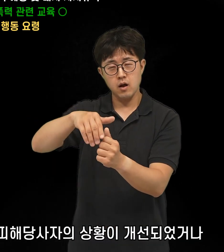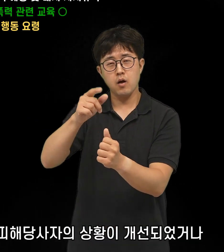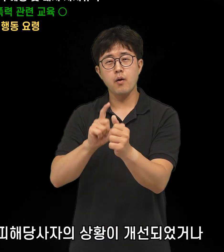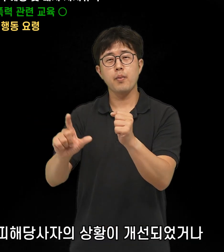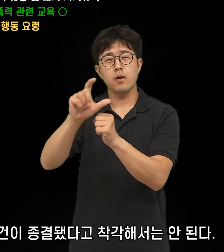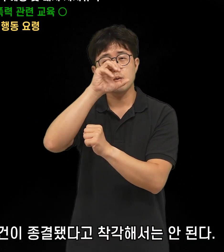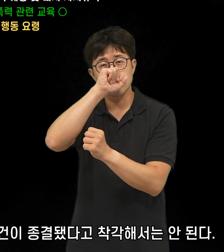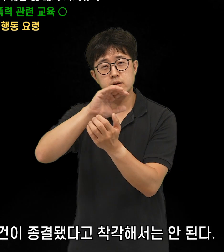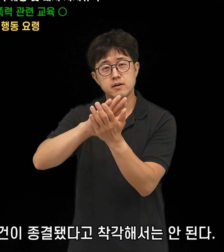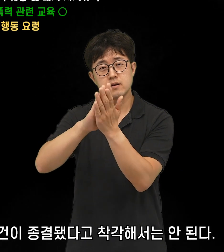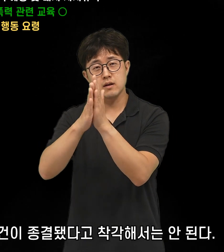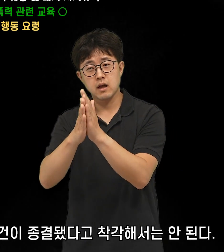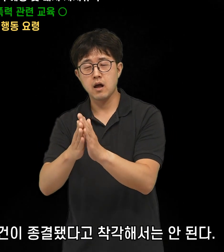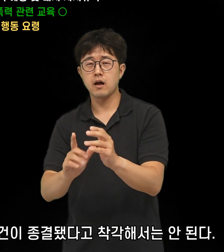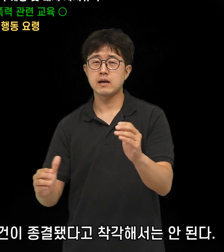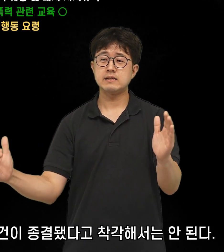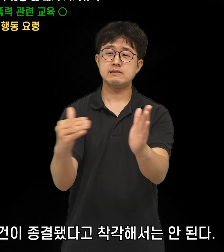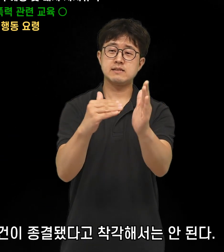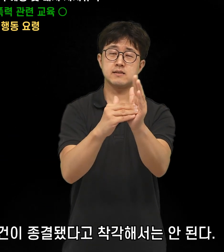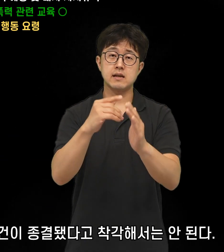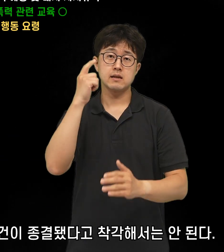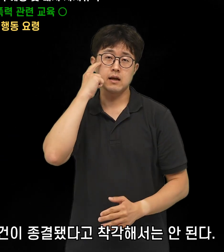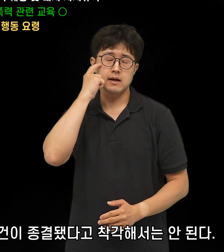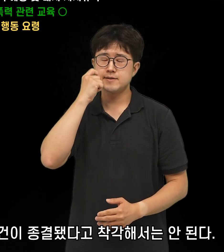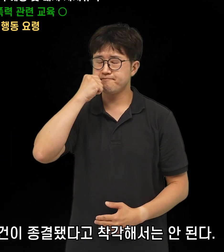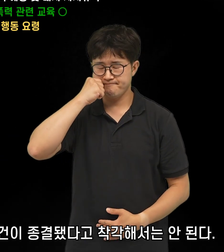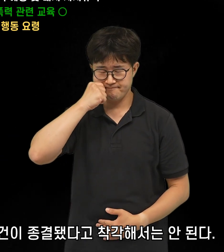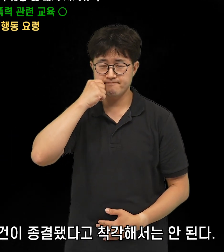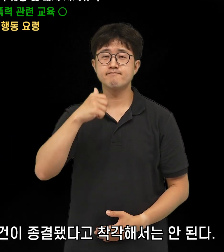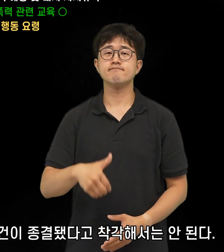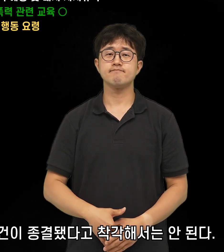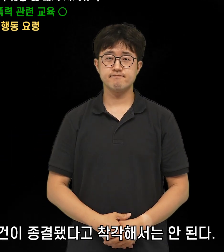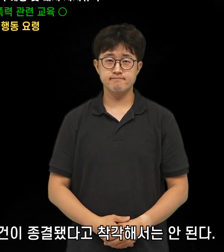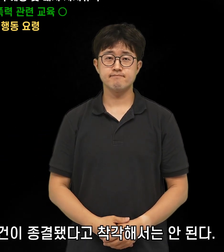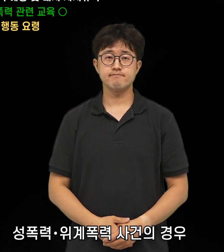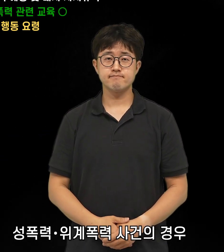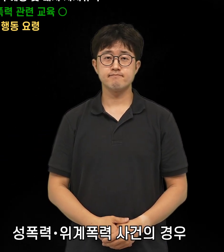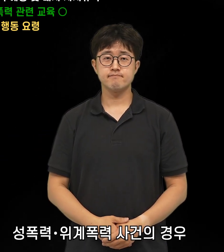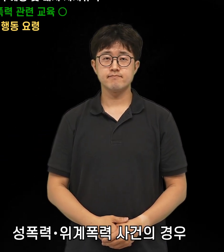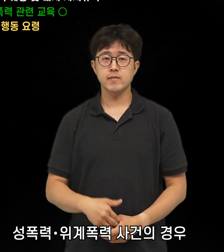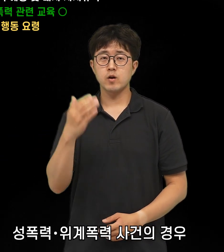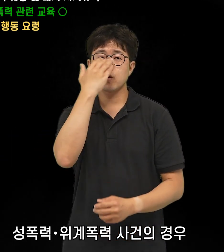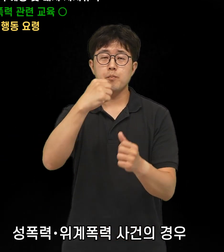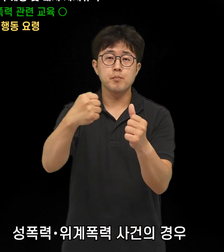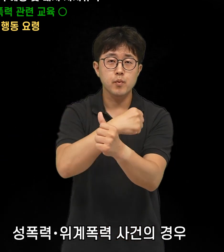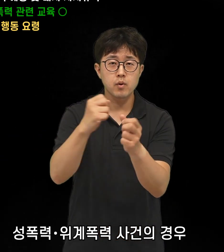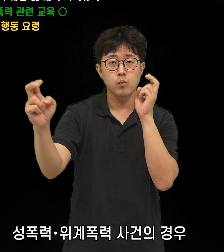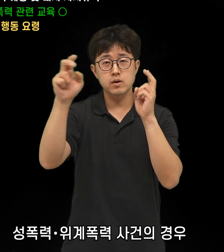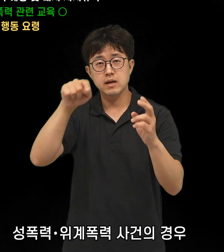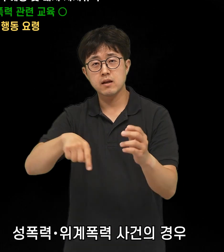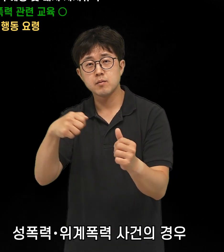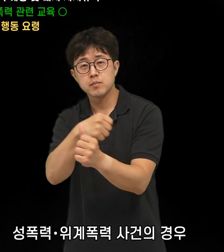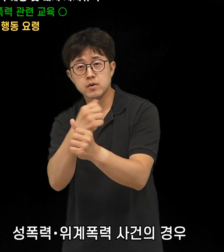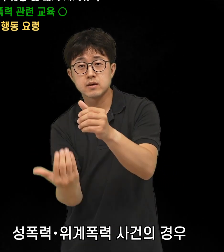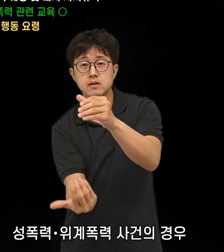개선되었거나 사건이 종결됐다고 착각해서는 안 된다. 성폭력, 위계폭력 사건의 경우